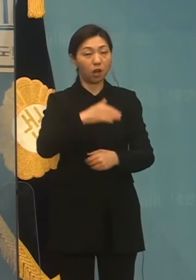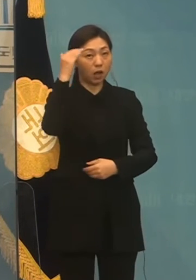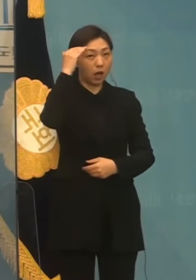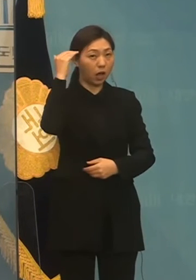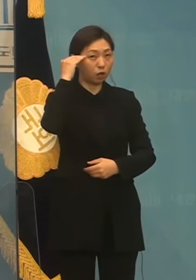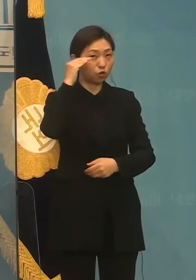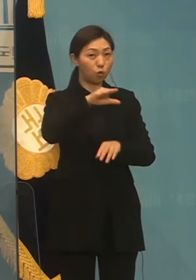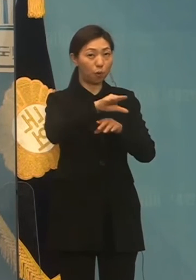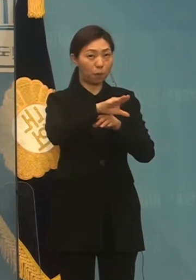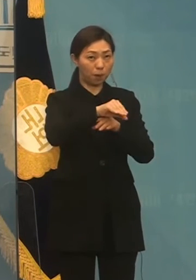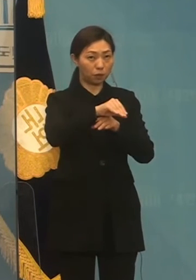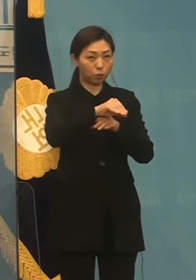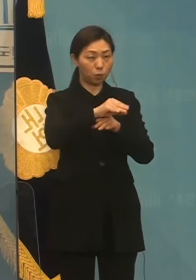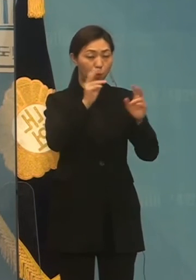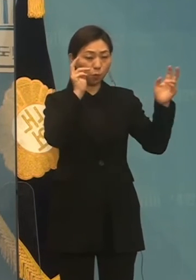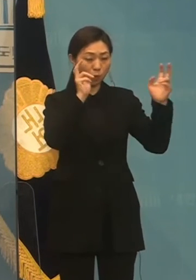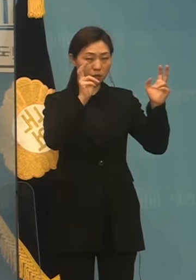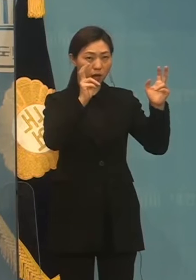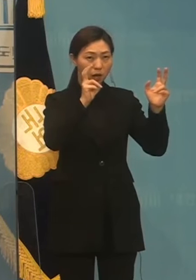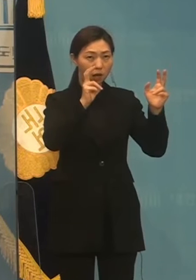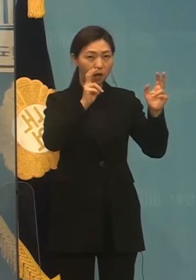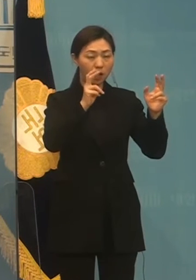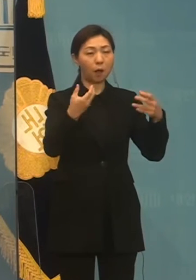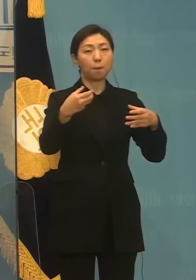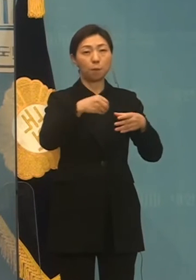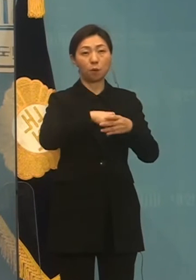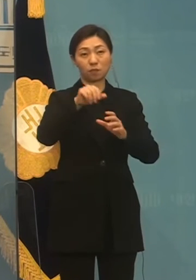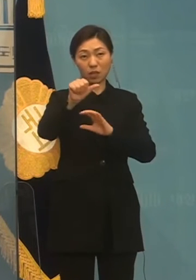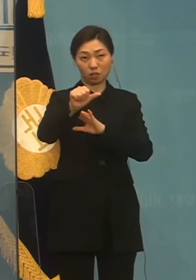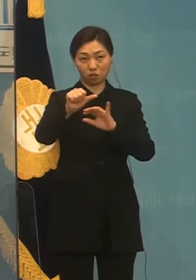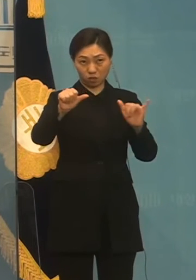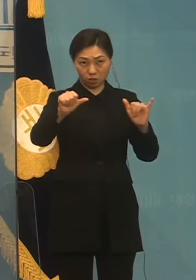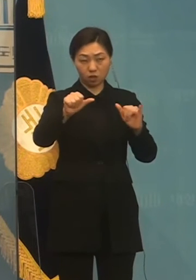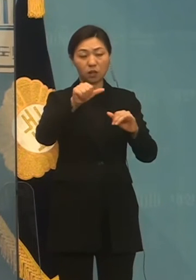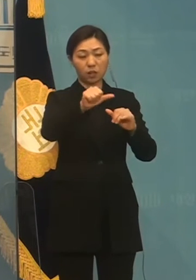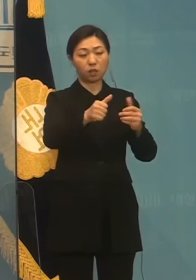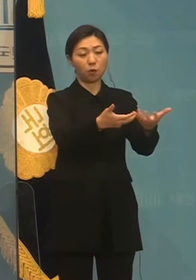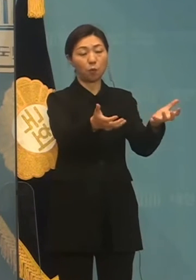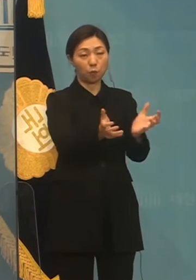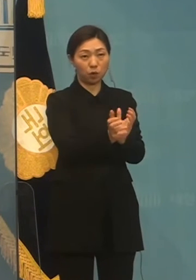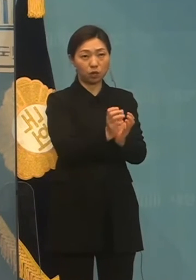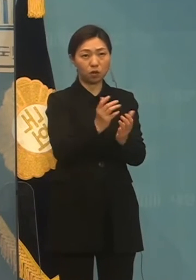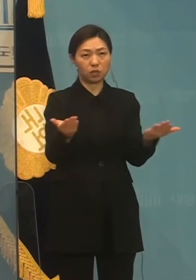한국방송공사 등 5개 기관으로부터 업무 보고를 받을 예정입니다.